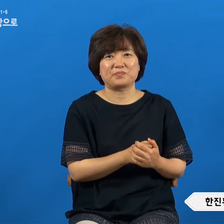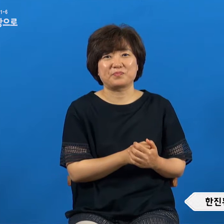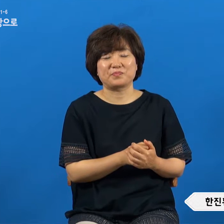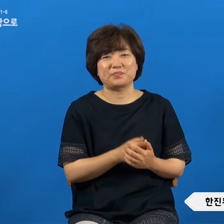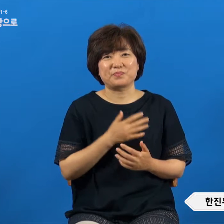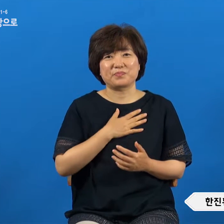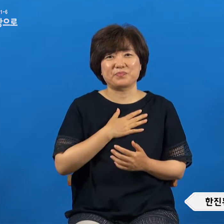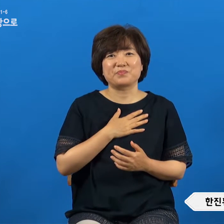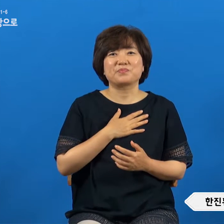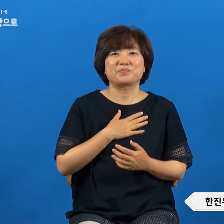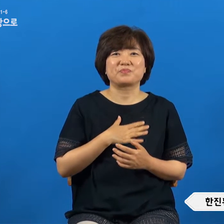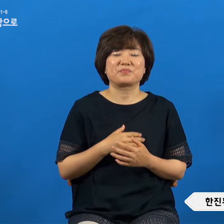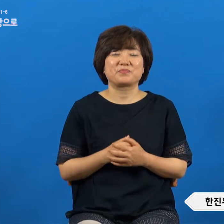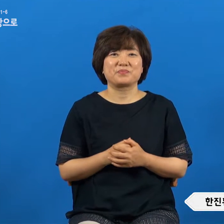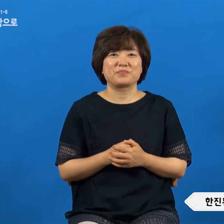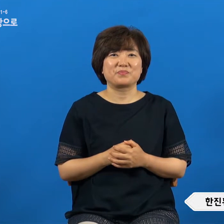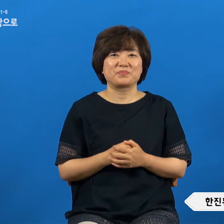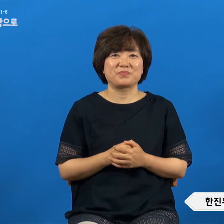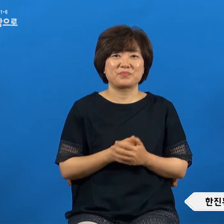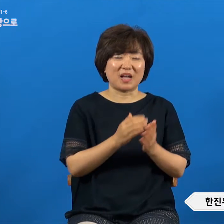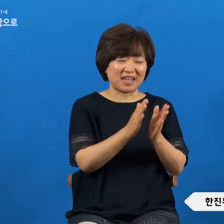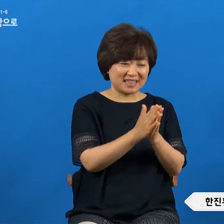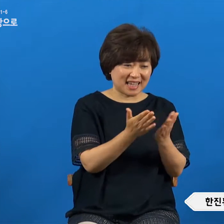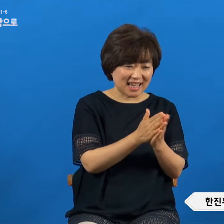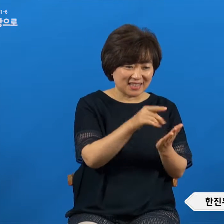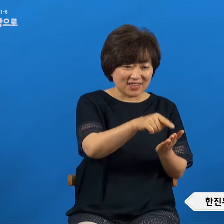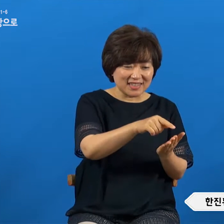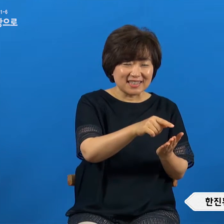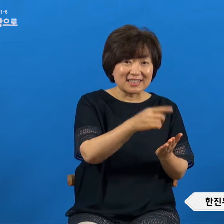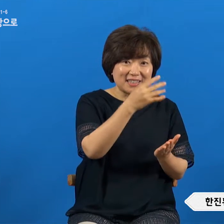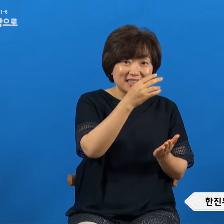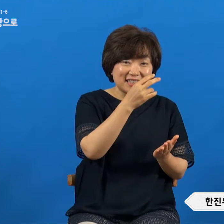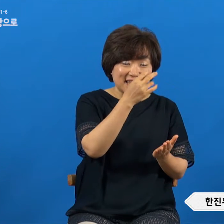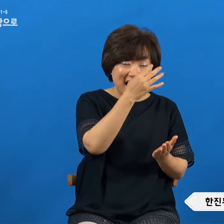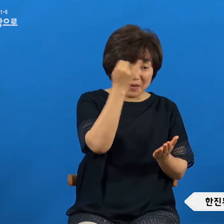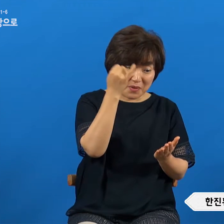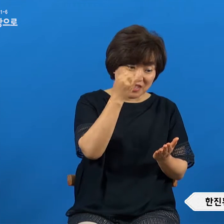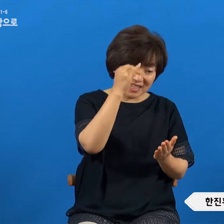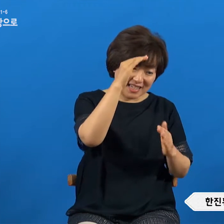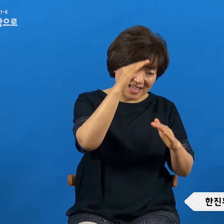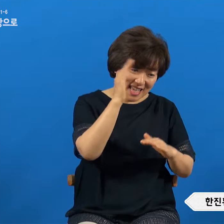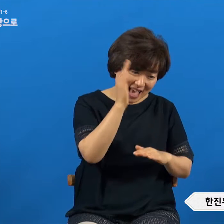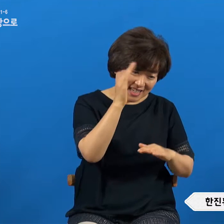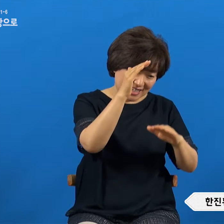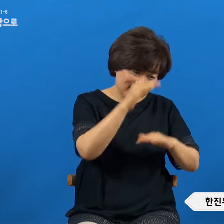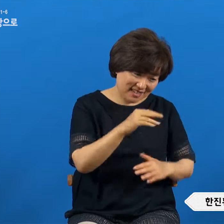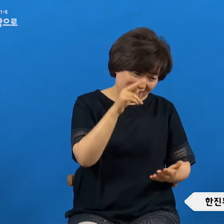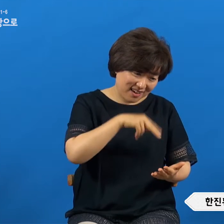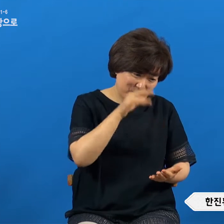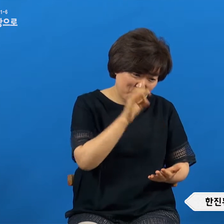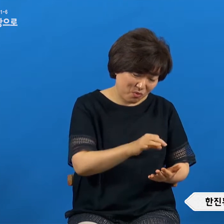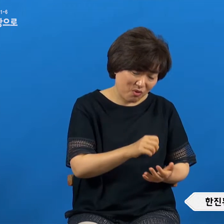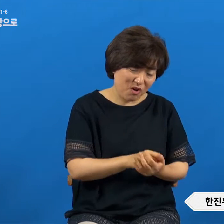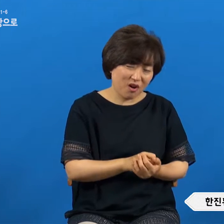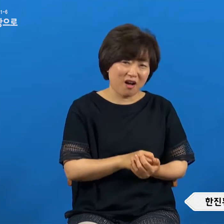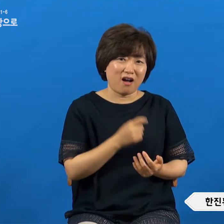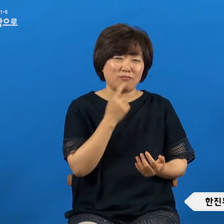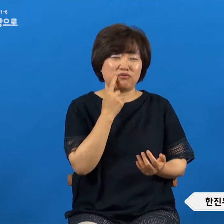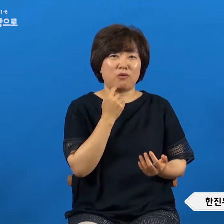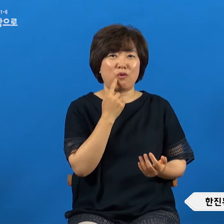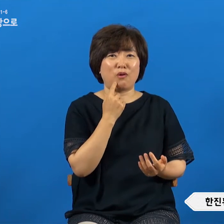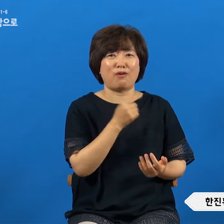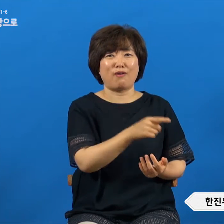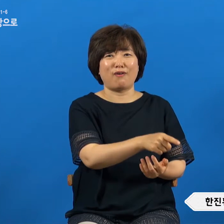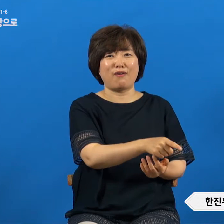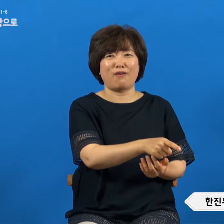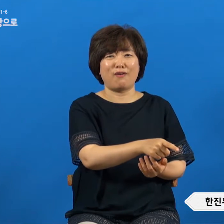저는 책에서 그 간증을 읽으면서 얼마나 부러운지요.